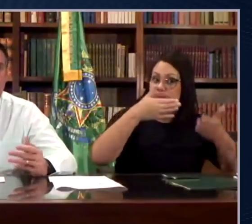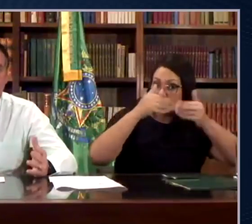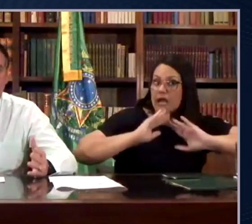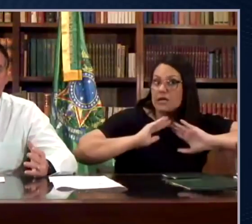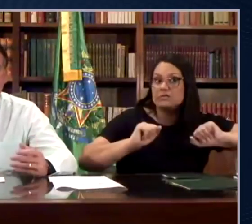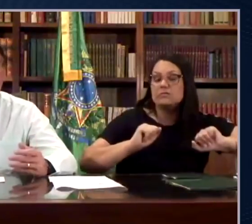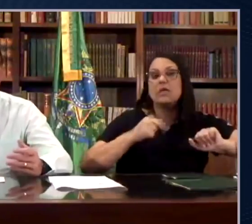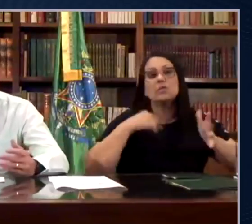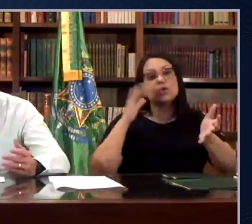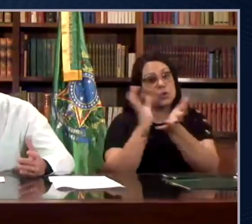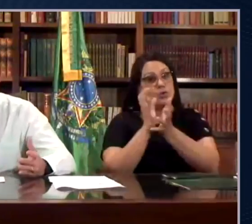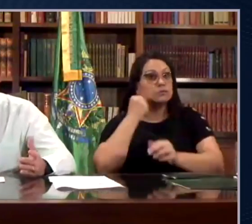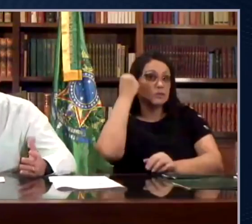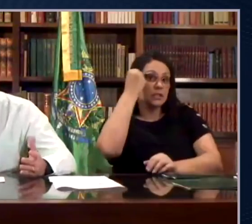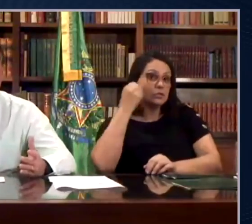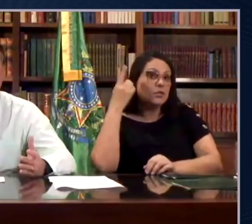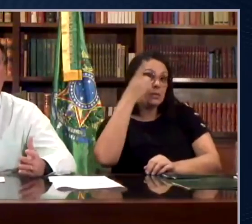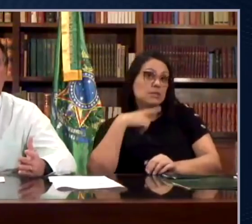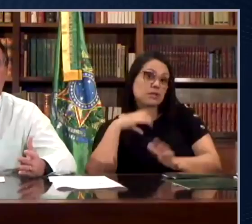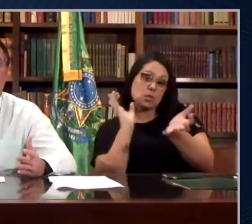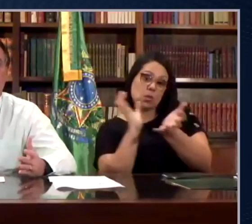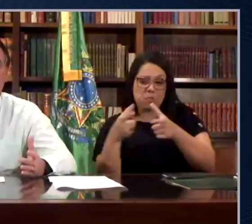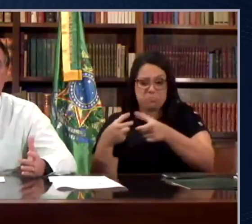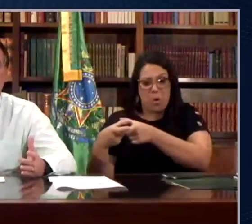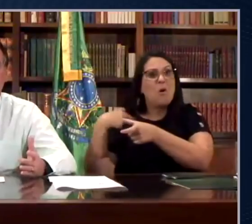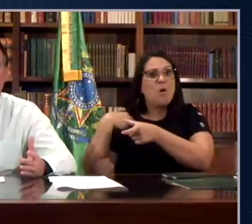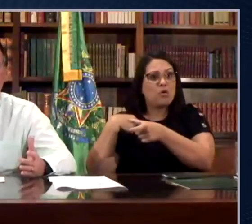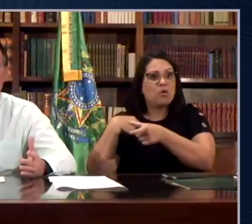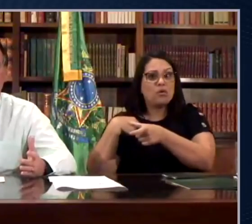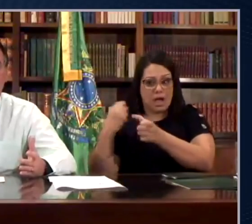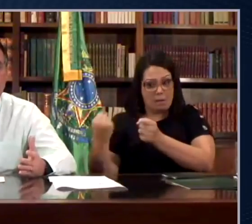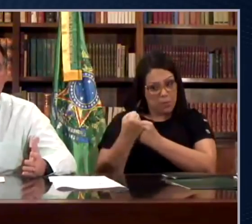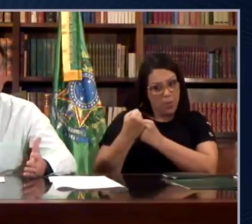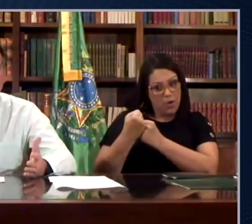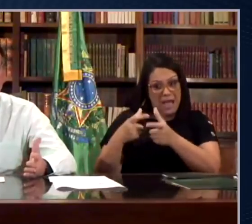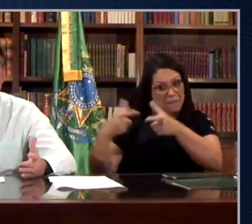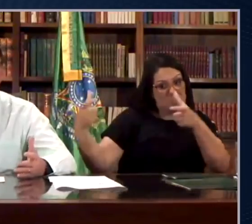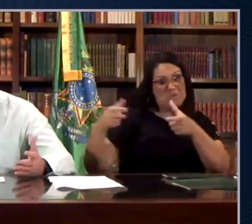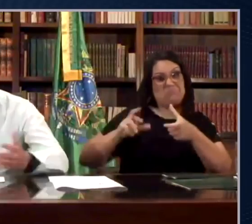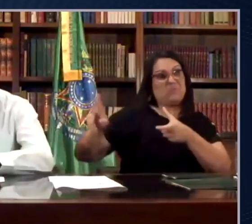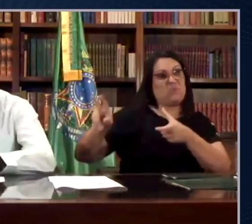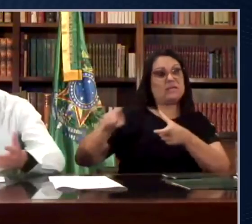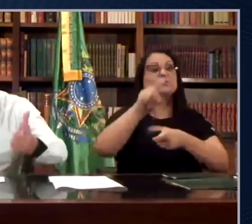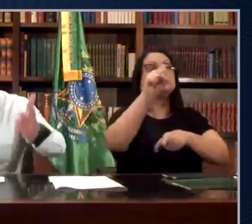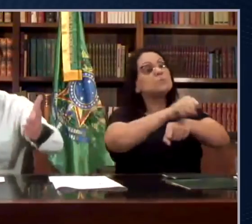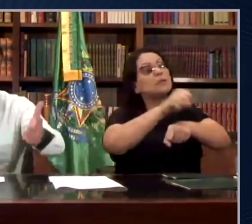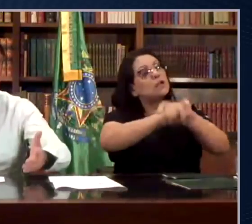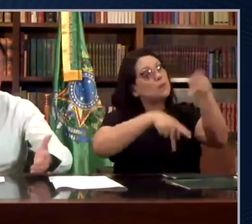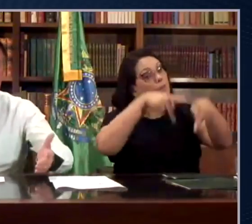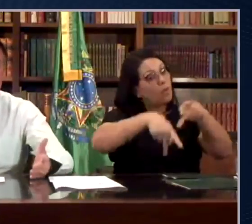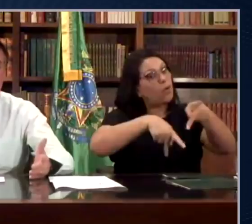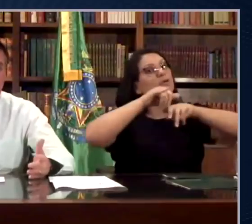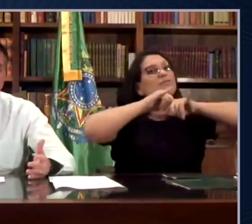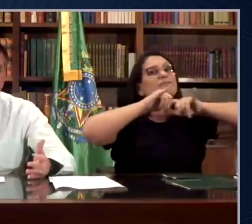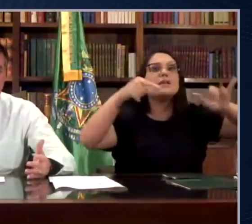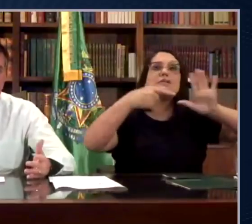bem, não é a maioria, mas eu tenho o povo do nosso lado. Eu só posso tomar certas decisões o povo estando comigo. E eu mostrei para vocês têm